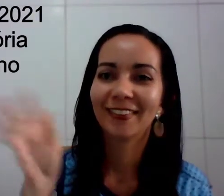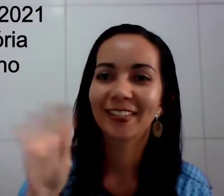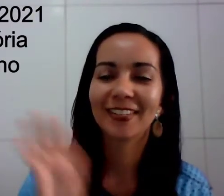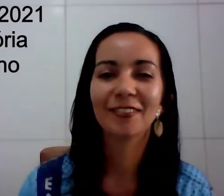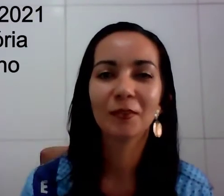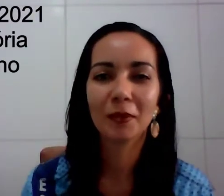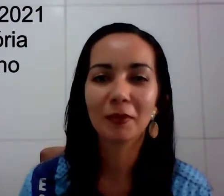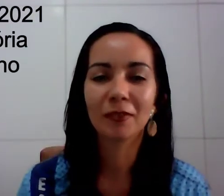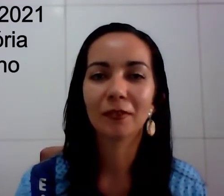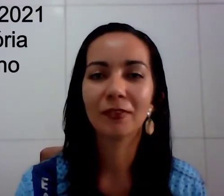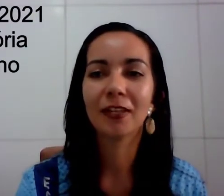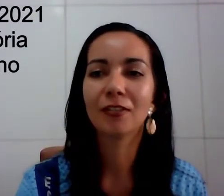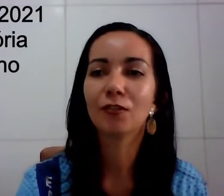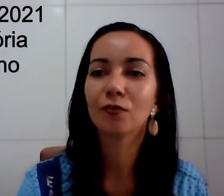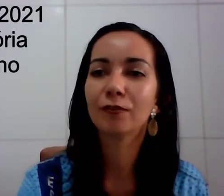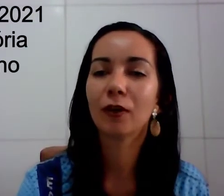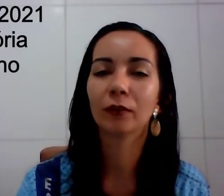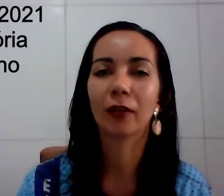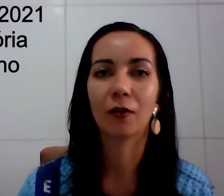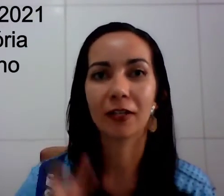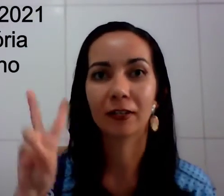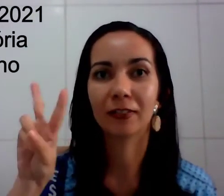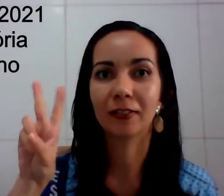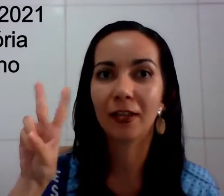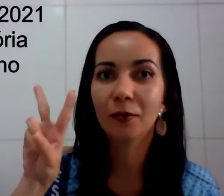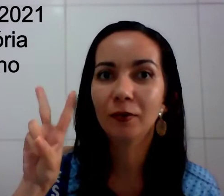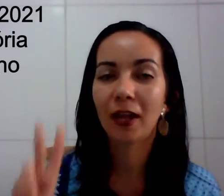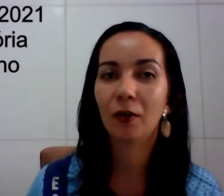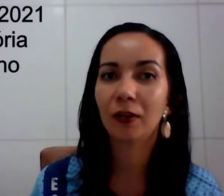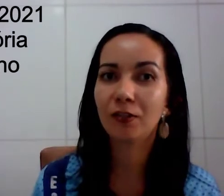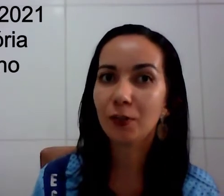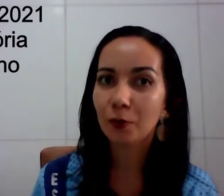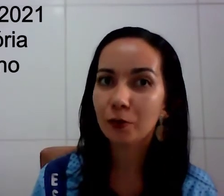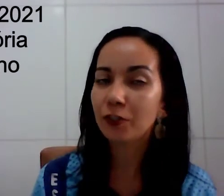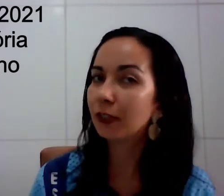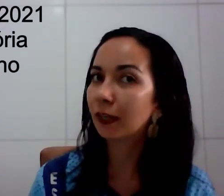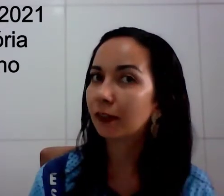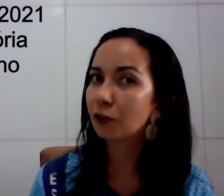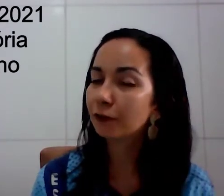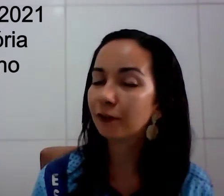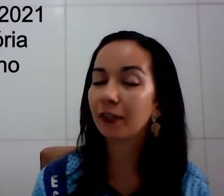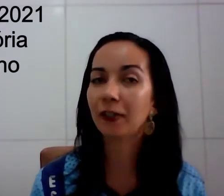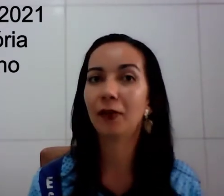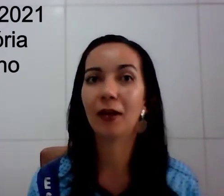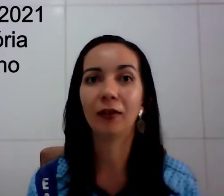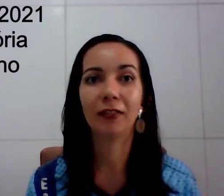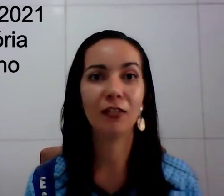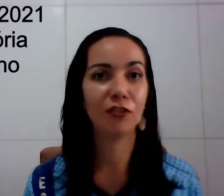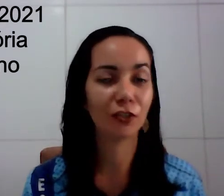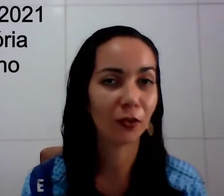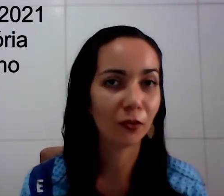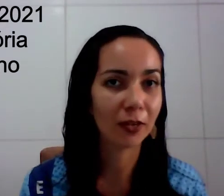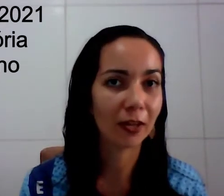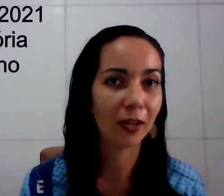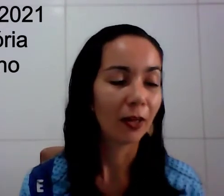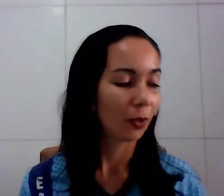Olá, segundo ano mais uma vez, estou de volta. Agora, a nossa segunda aula de hoje, dia 3 de fevereiro, é aula de história.